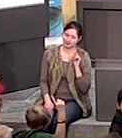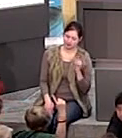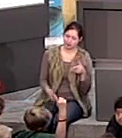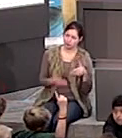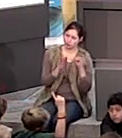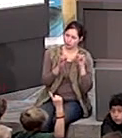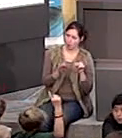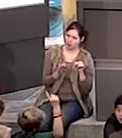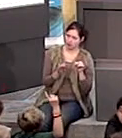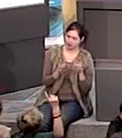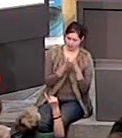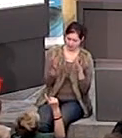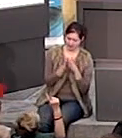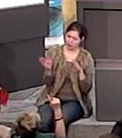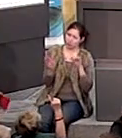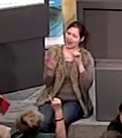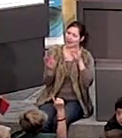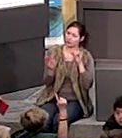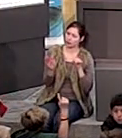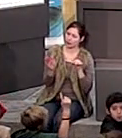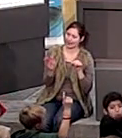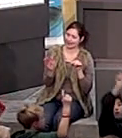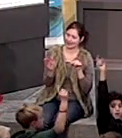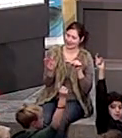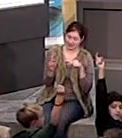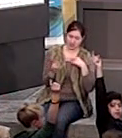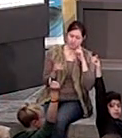Alan Turing, was die wiskundige.